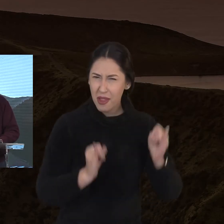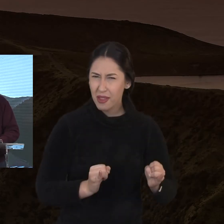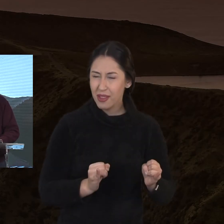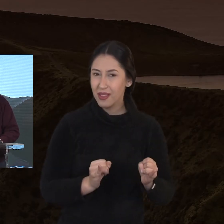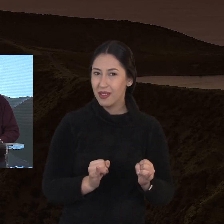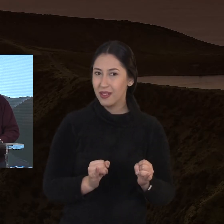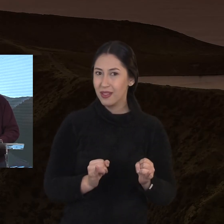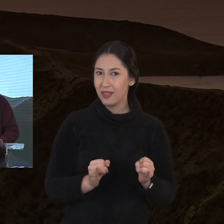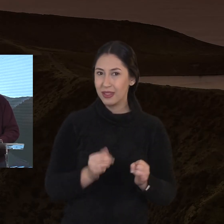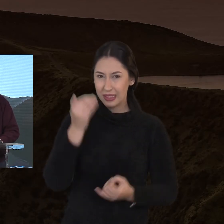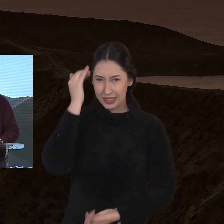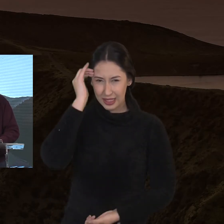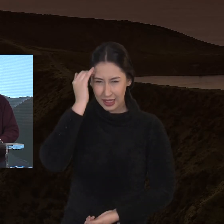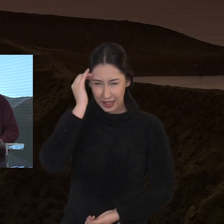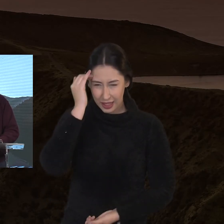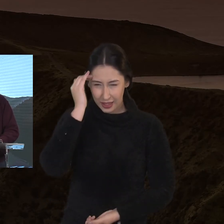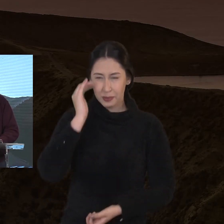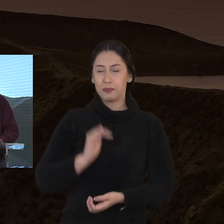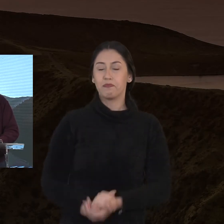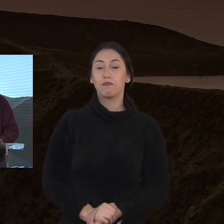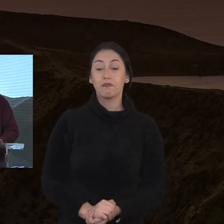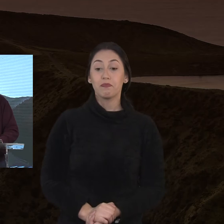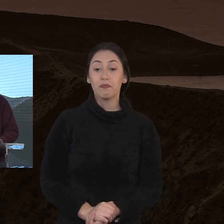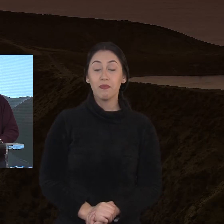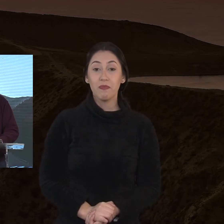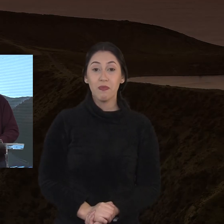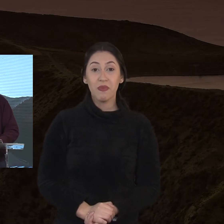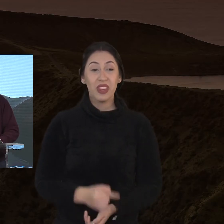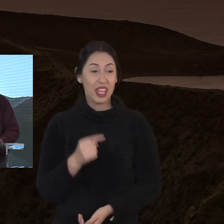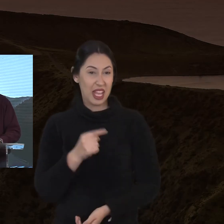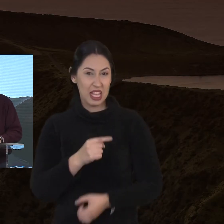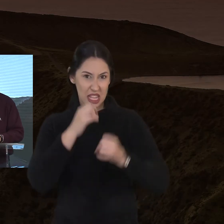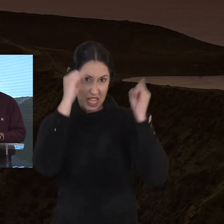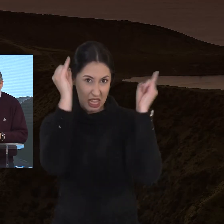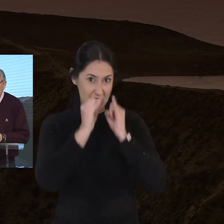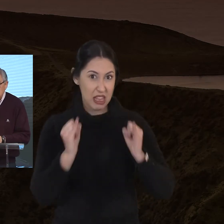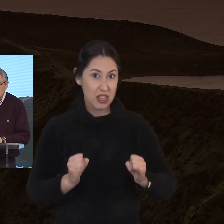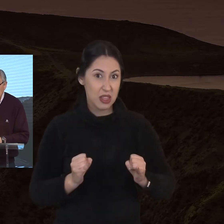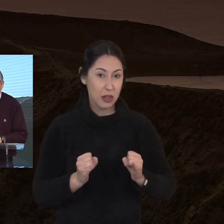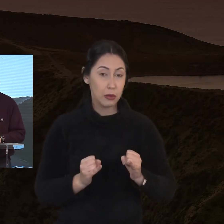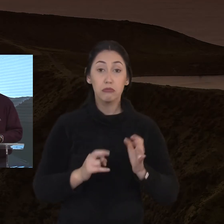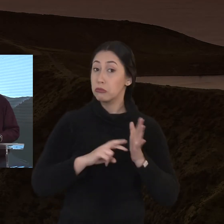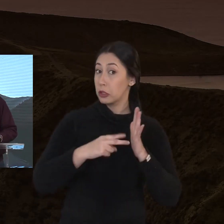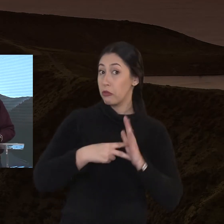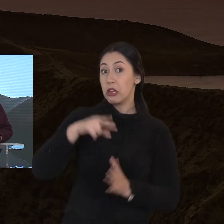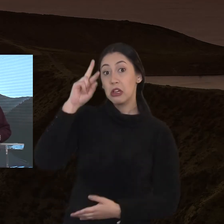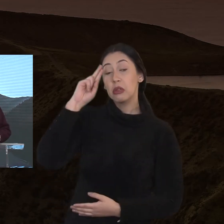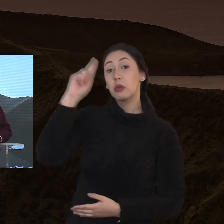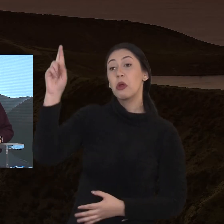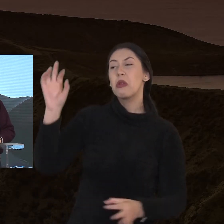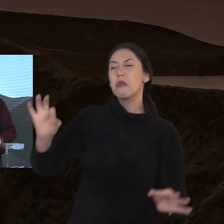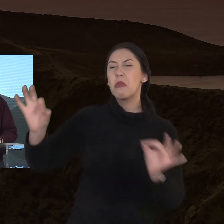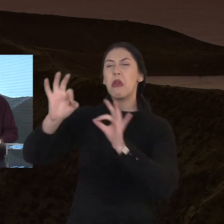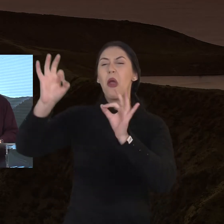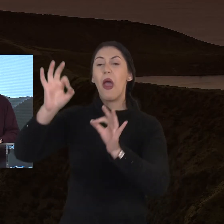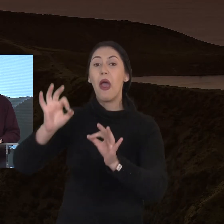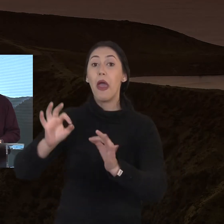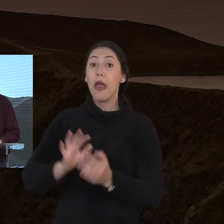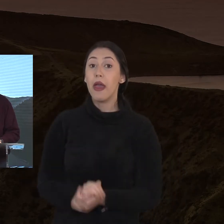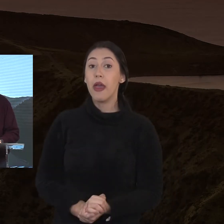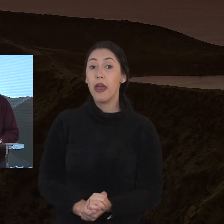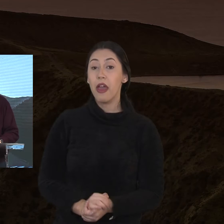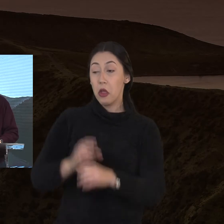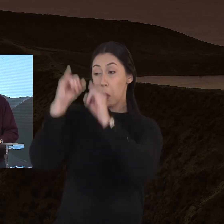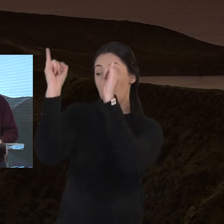moscas bom então esse bug bug quer dizer senhor das moscas ele era o deus dos e crônicas